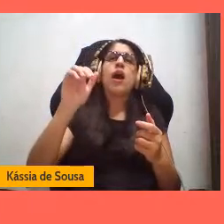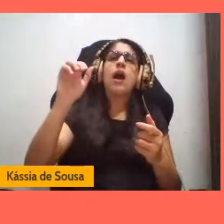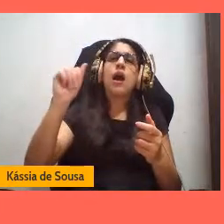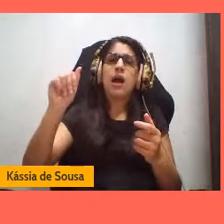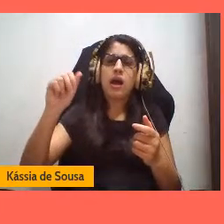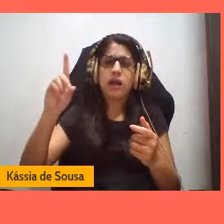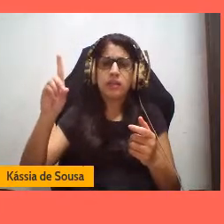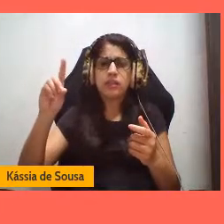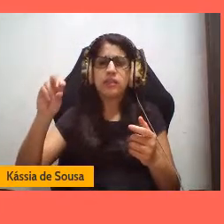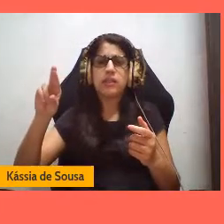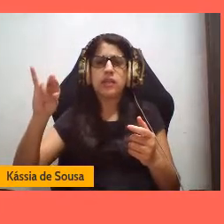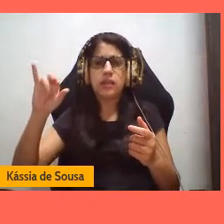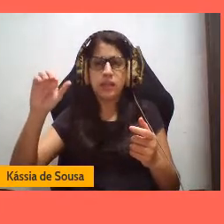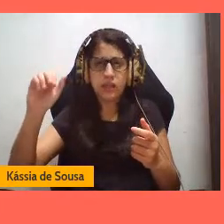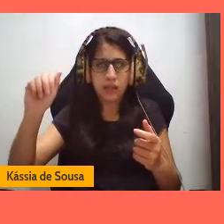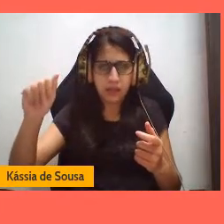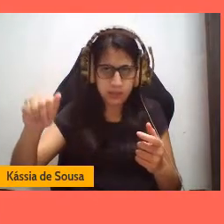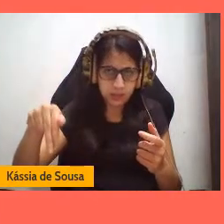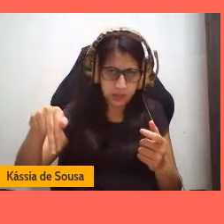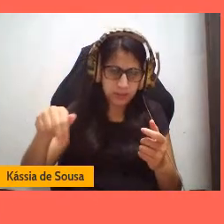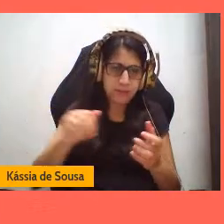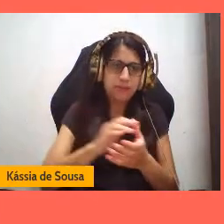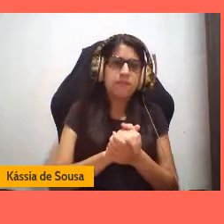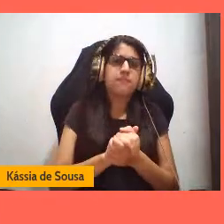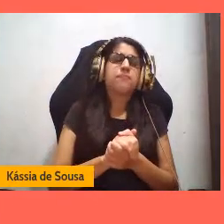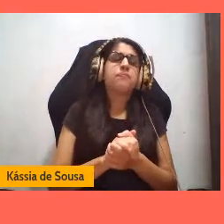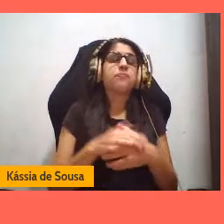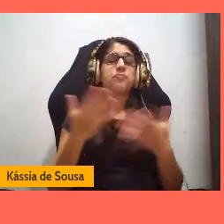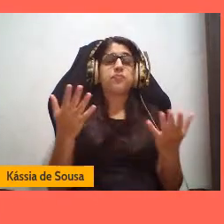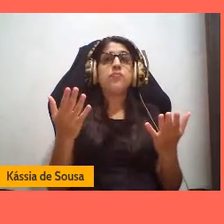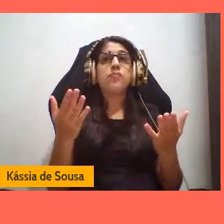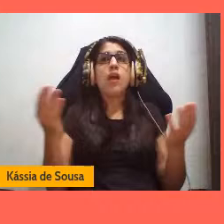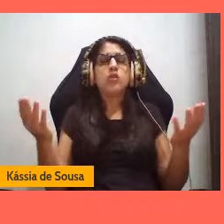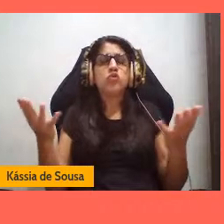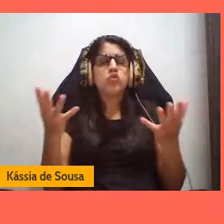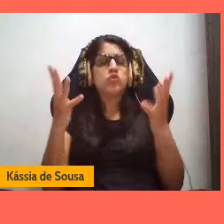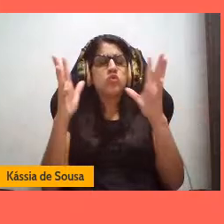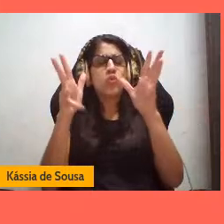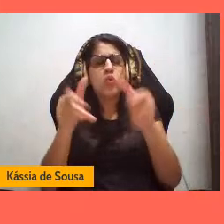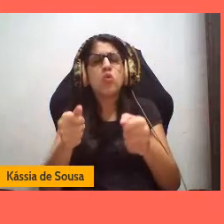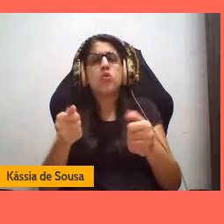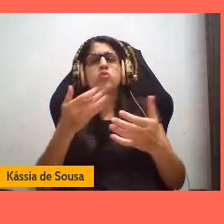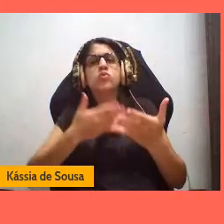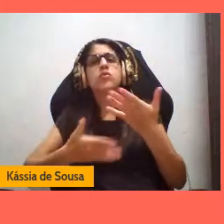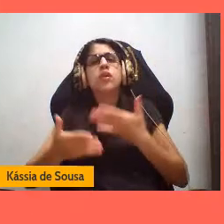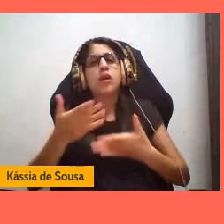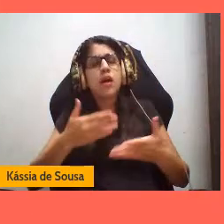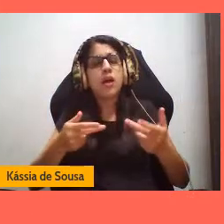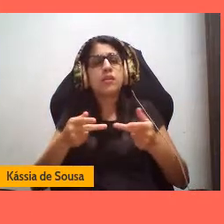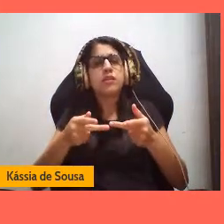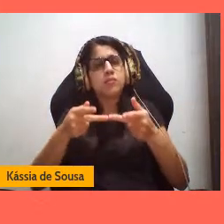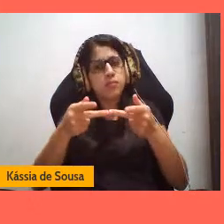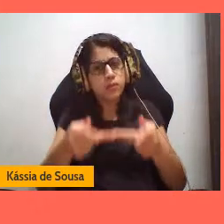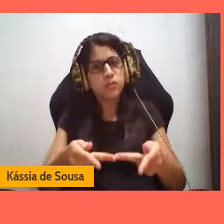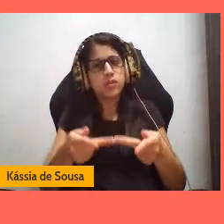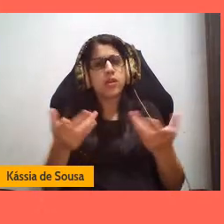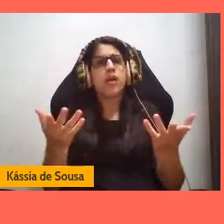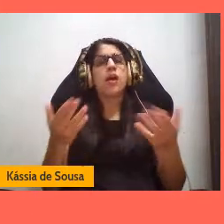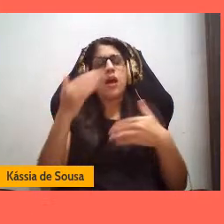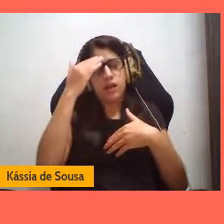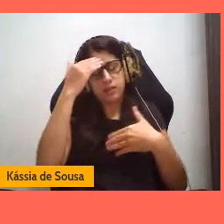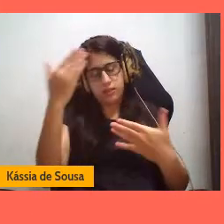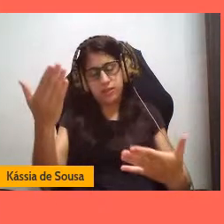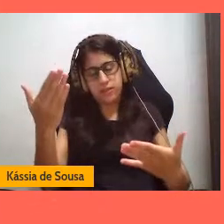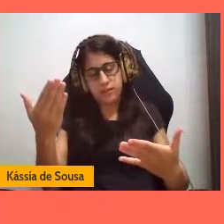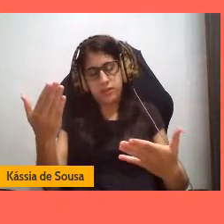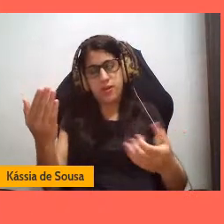e estudantes que se engajaram nesse projeto, nesse processo. Parabenizo, agradeço a oportunidade de